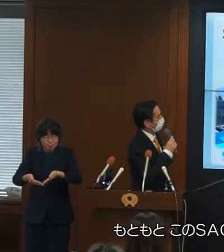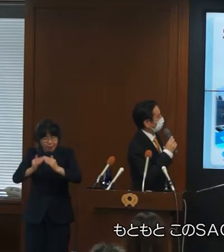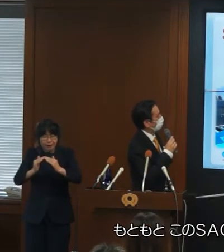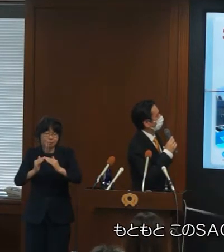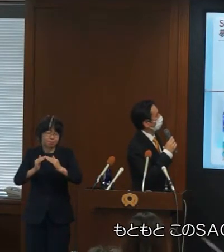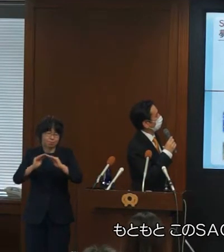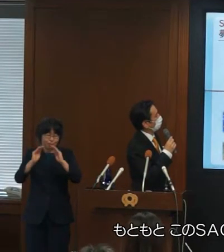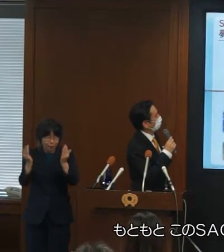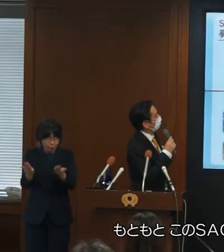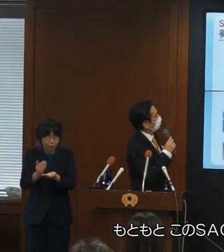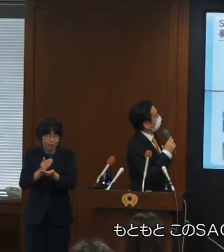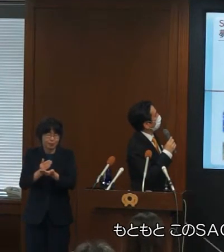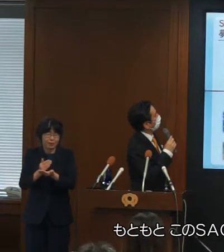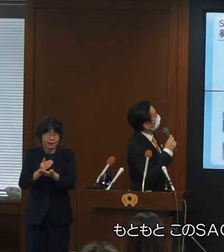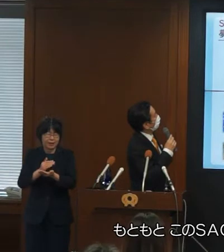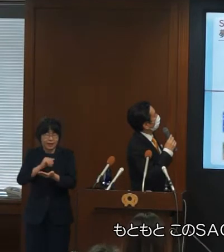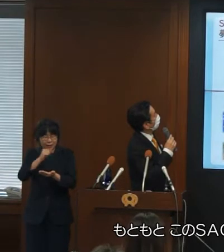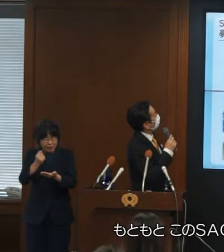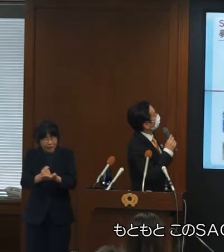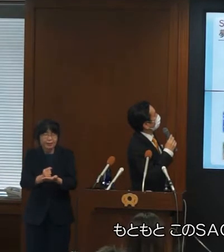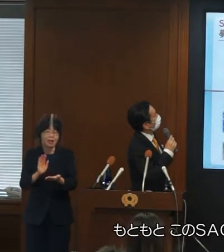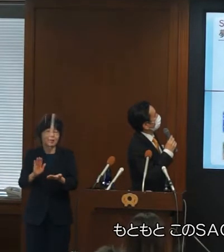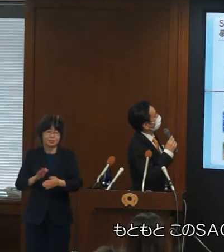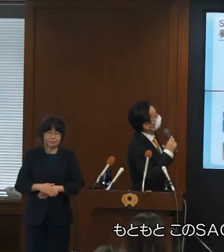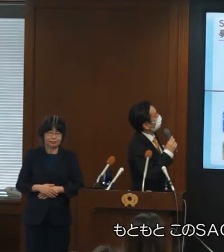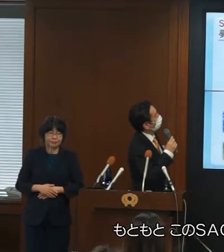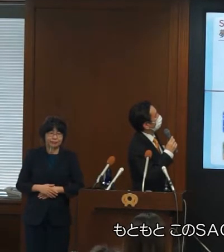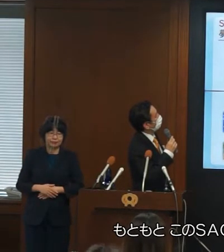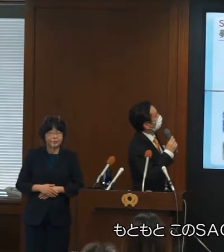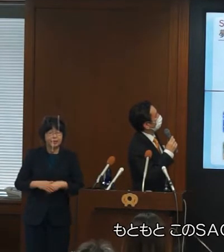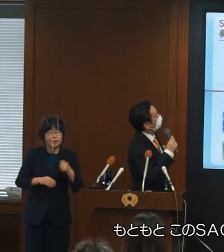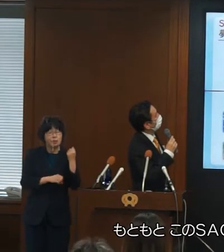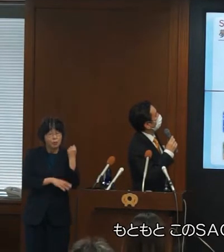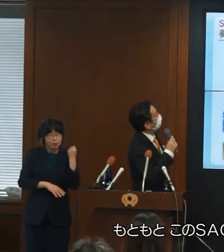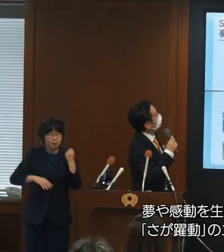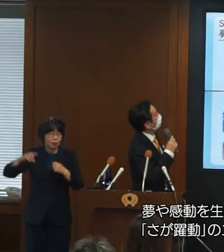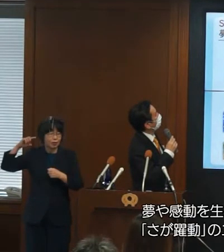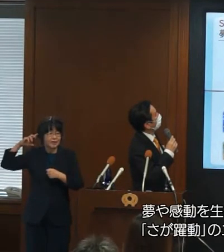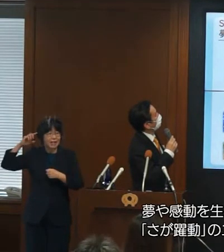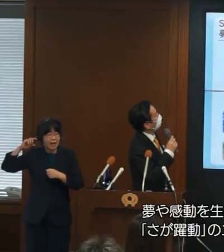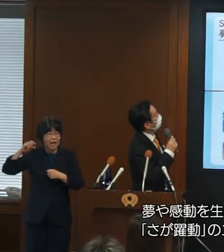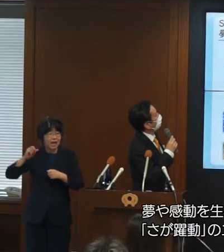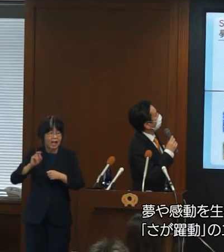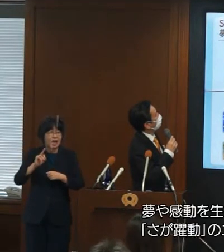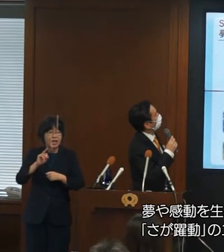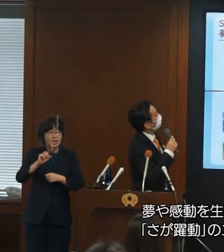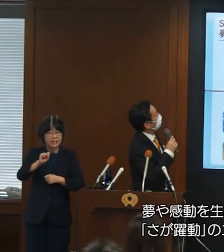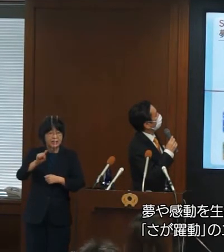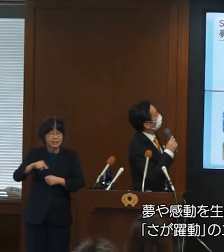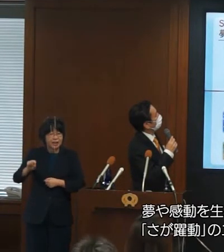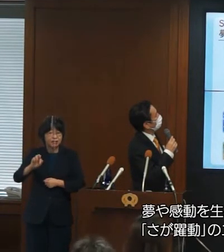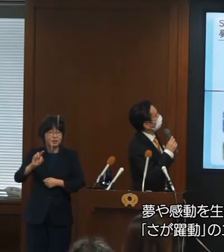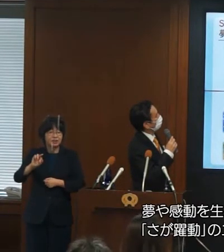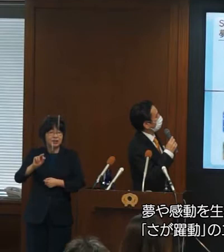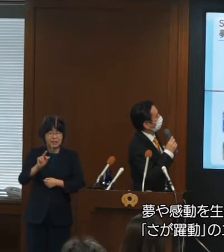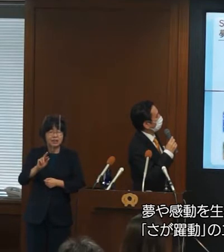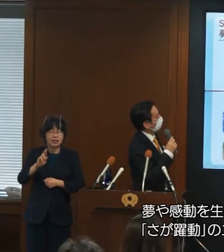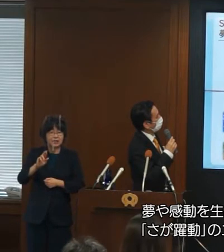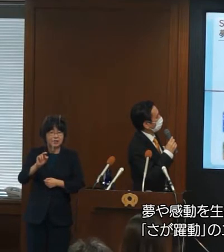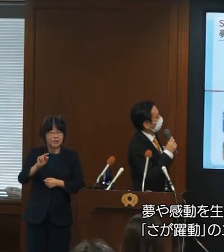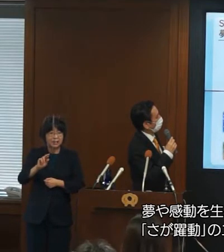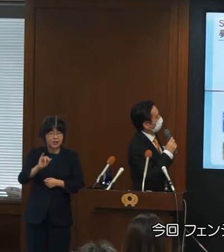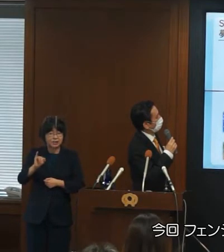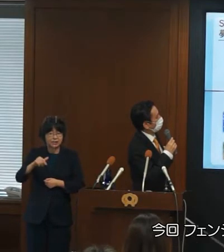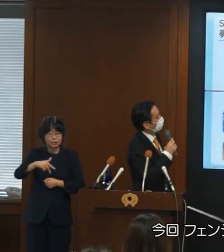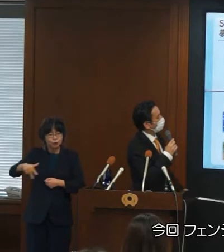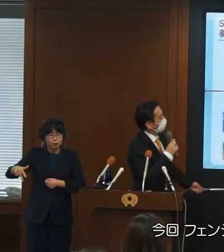。もともとこの佐賀サンライズパークというところは夢や感動を生み出す佐賀躍動のエリア